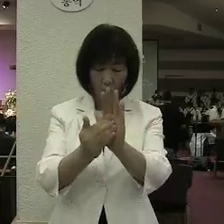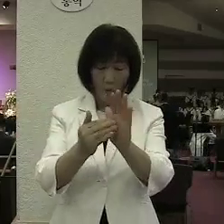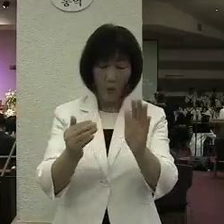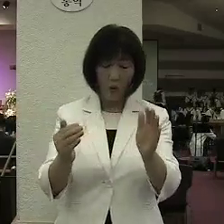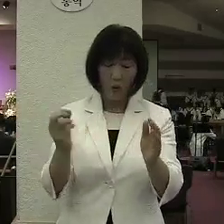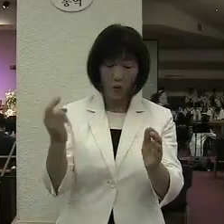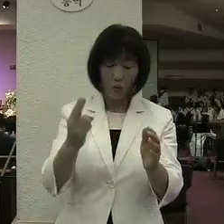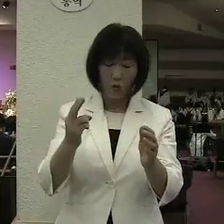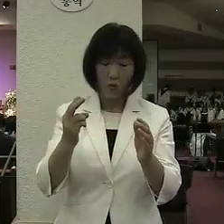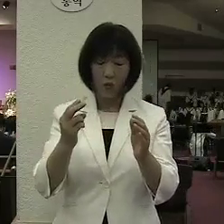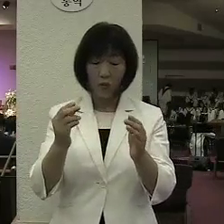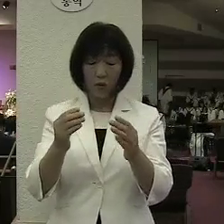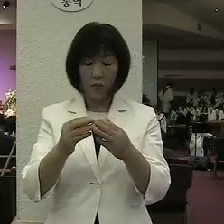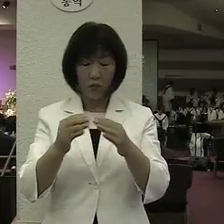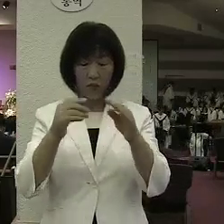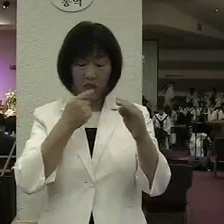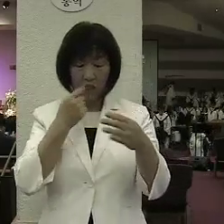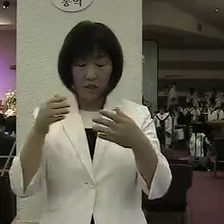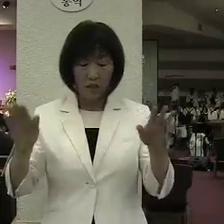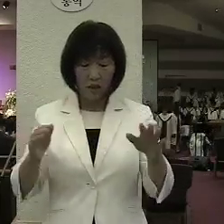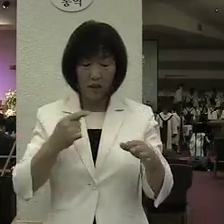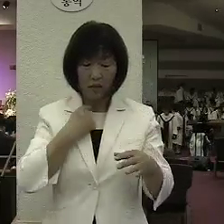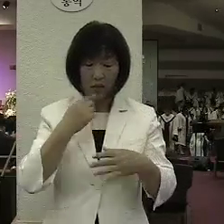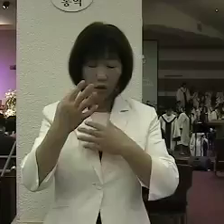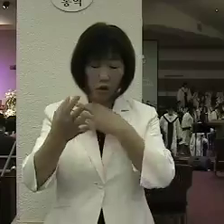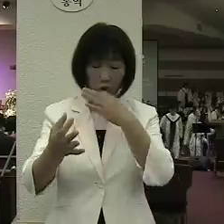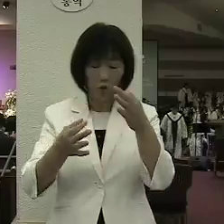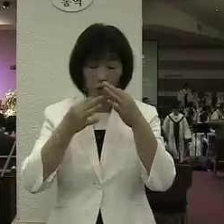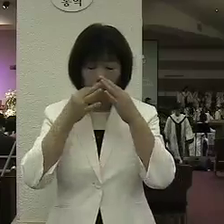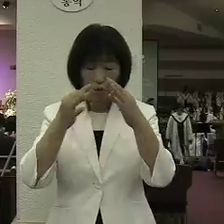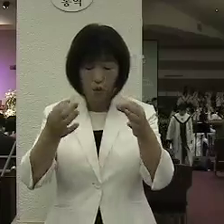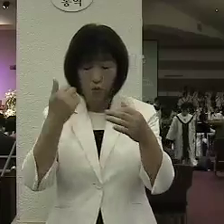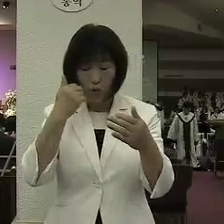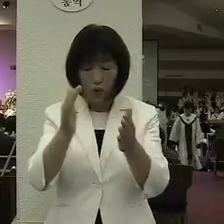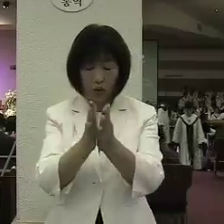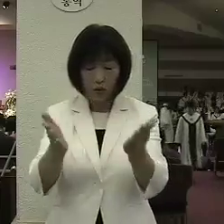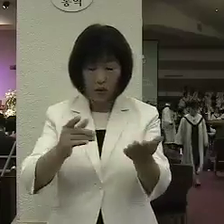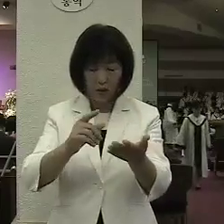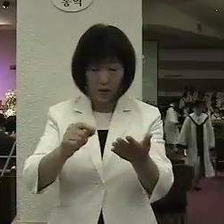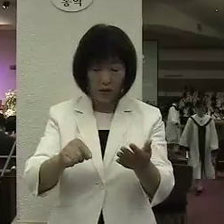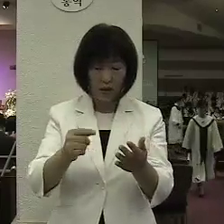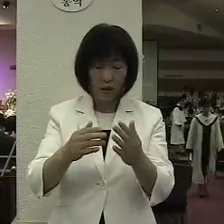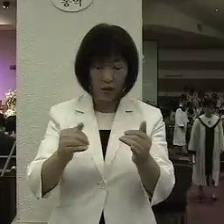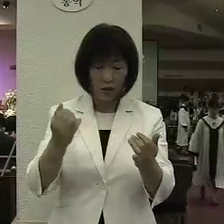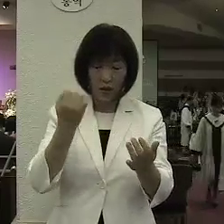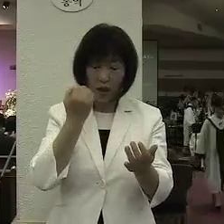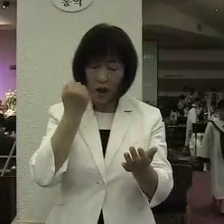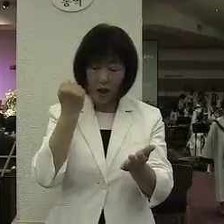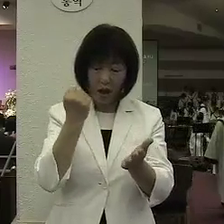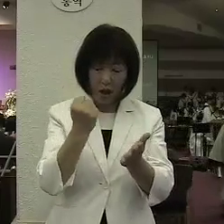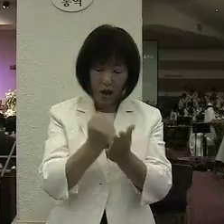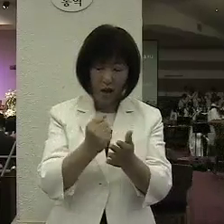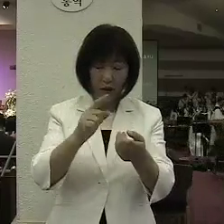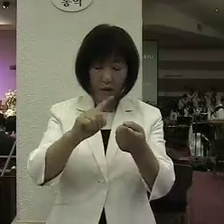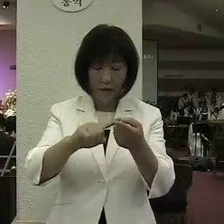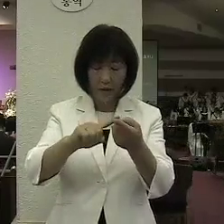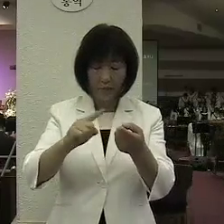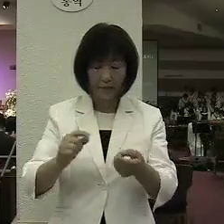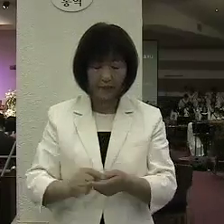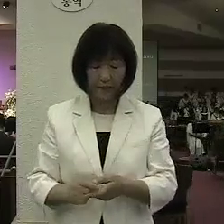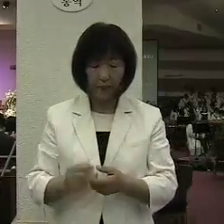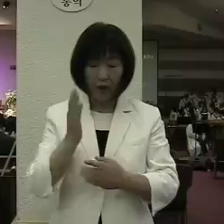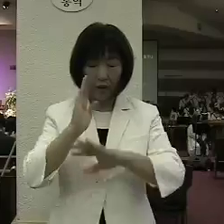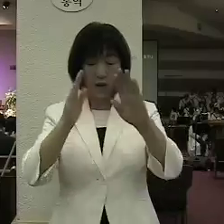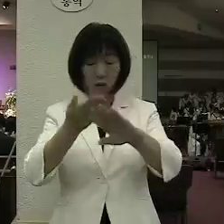제가 이 성경은 신약 성경 403면이 있습니다. 요한계시록 5장 1절에서 10절 말씀을 저와 한